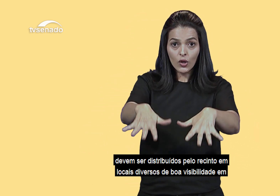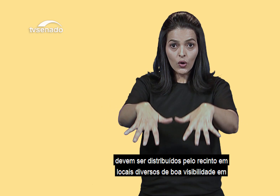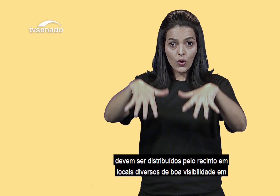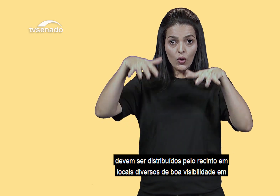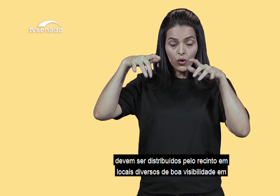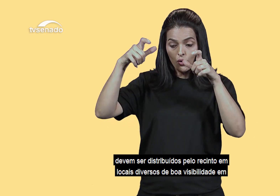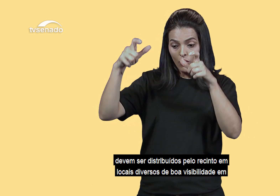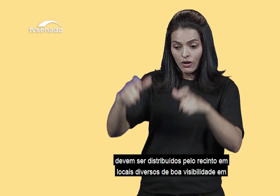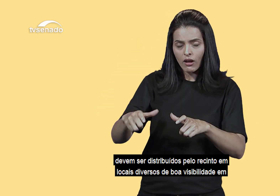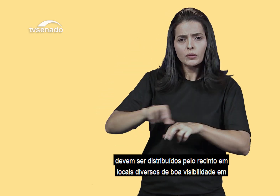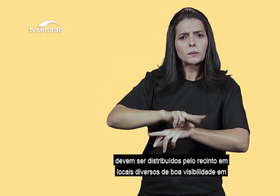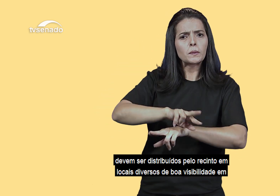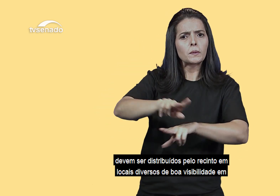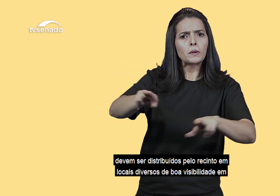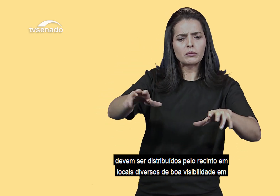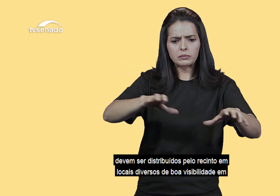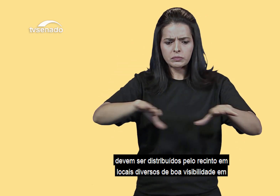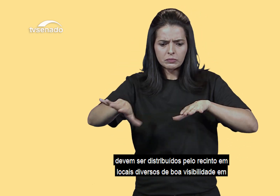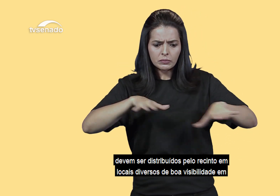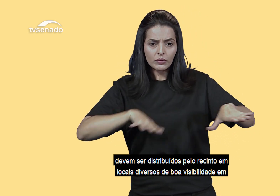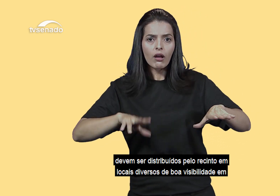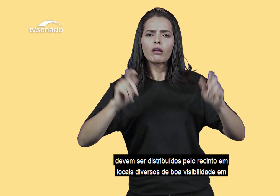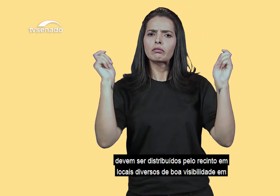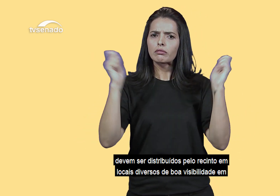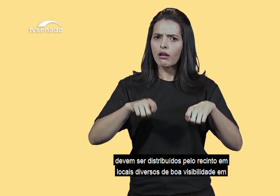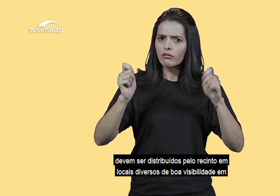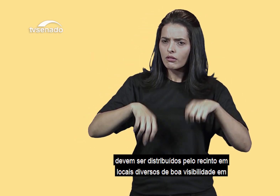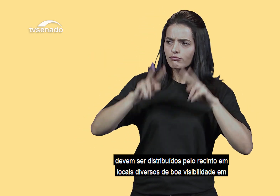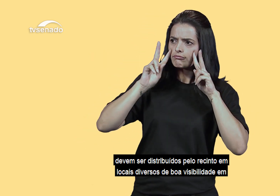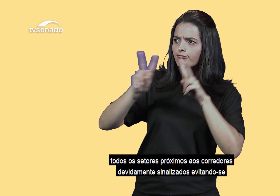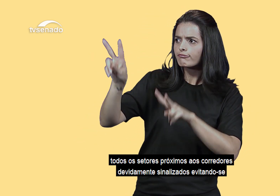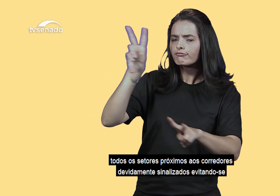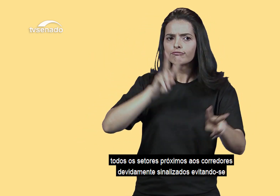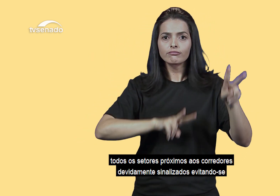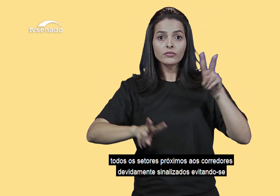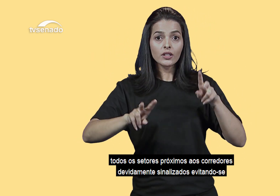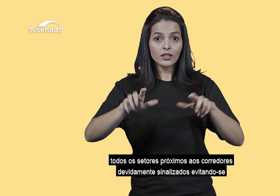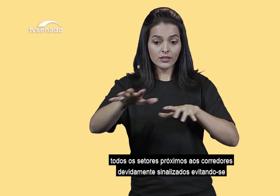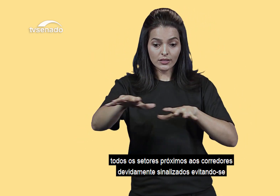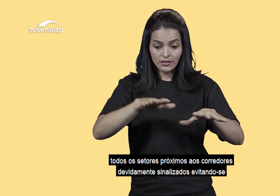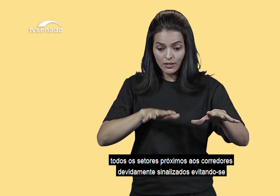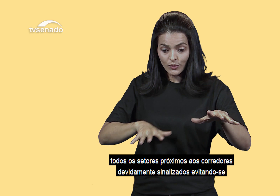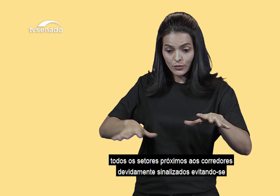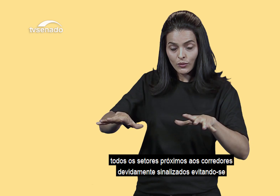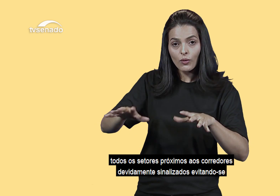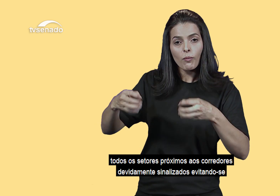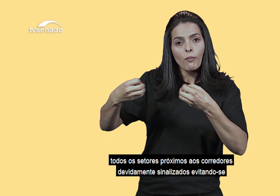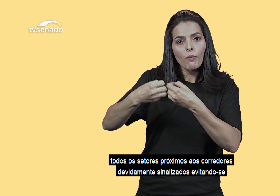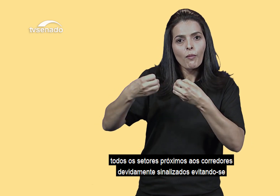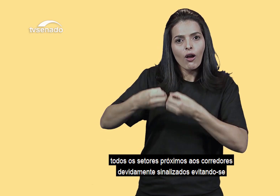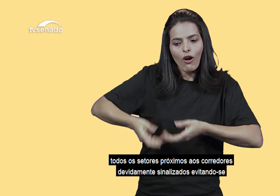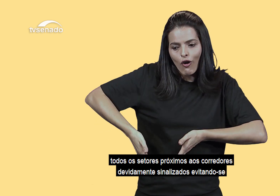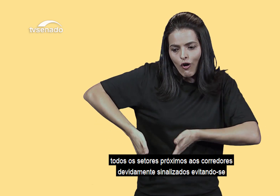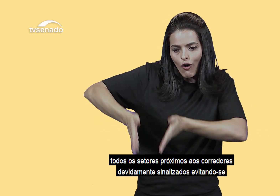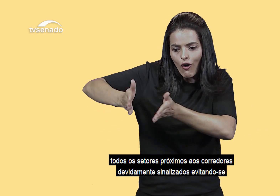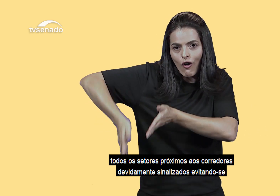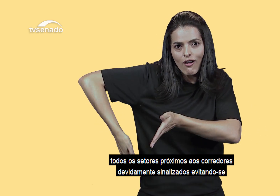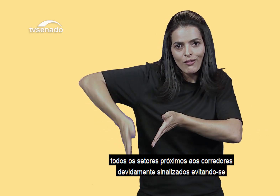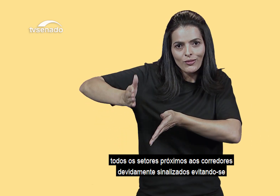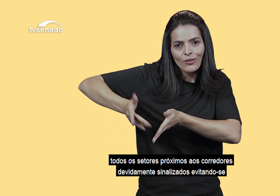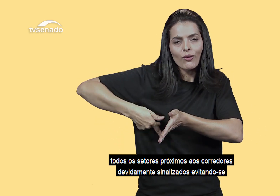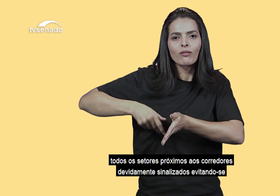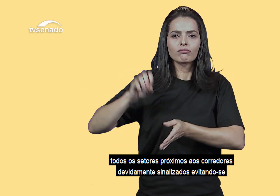recinto em locais diversos, de boa visibilidade, em todos os setores próximos aos corredores,